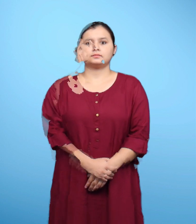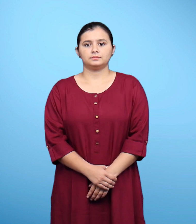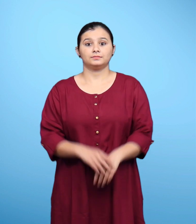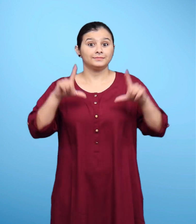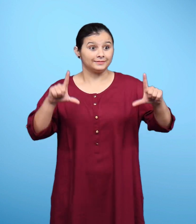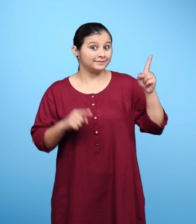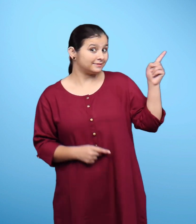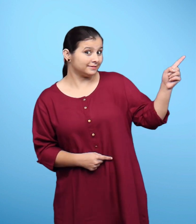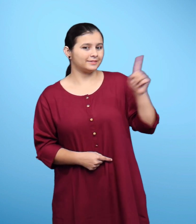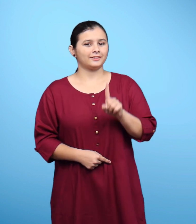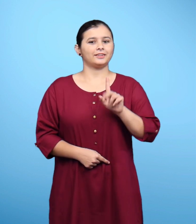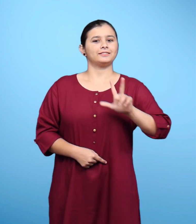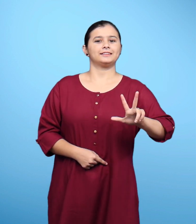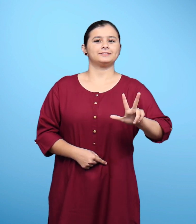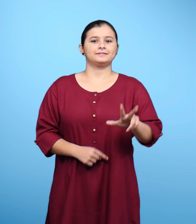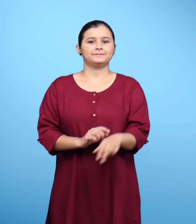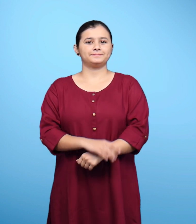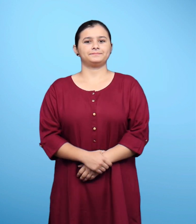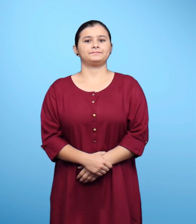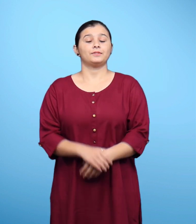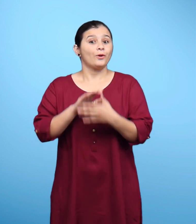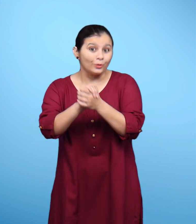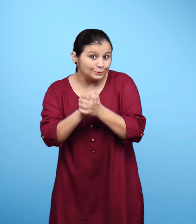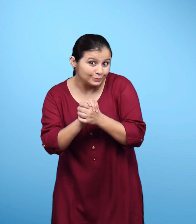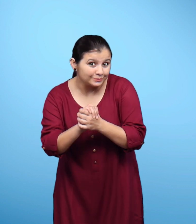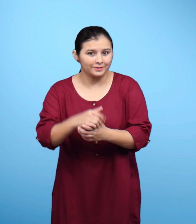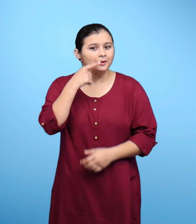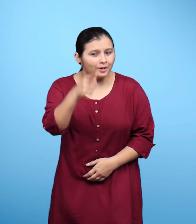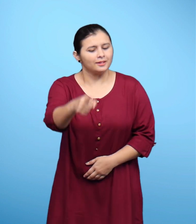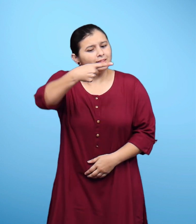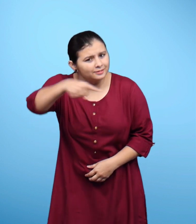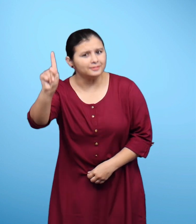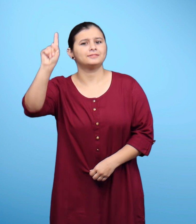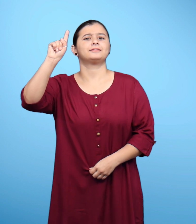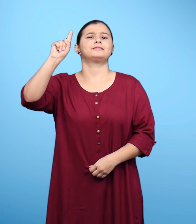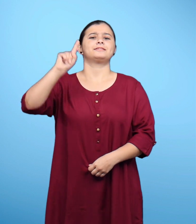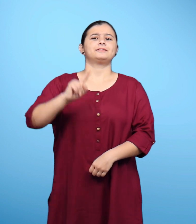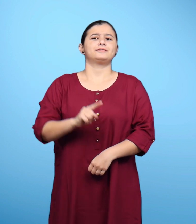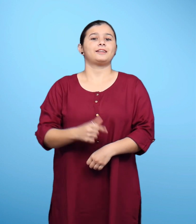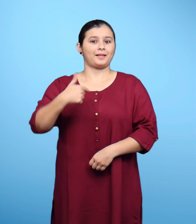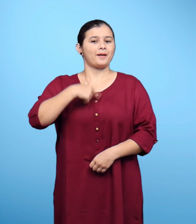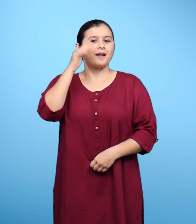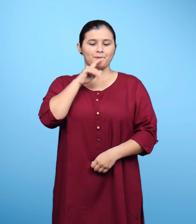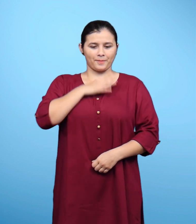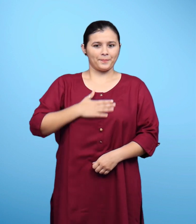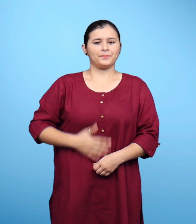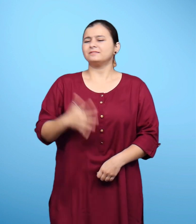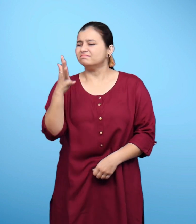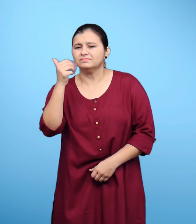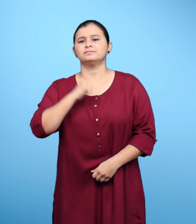चित्र अठा रहा तुम ठीक कह रहे हो दोस्त धैरे नहीं रखने के कारण